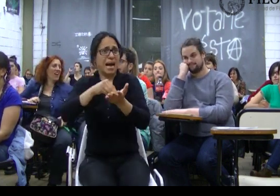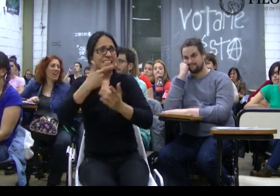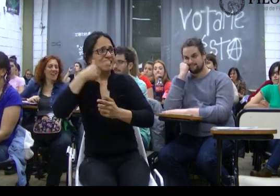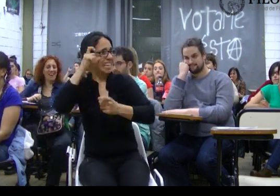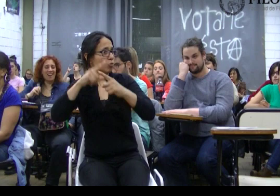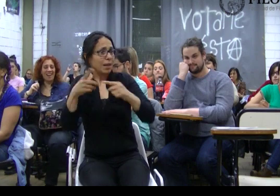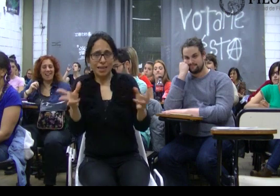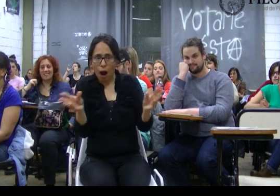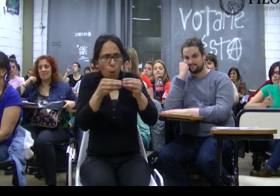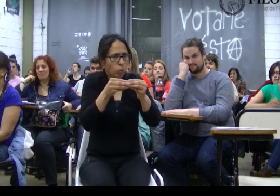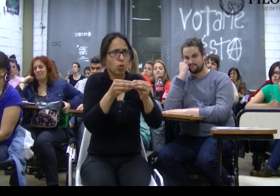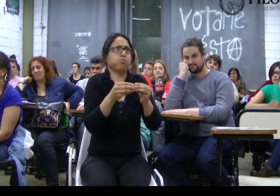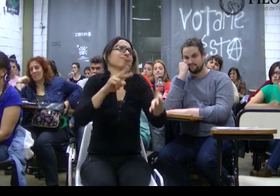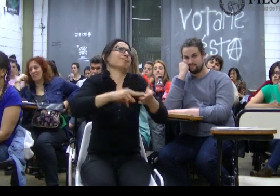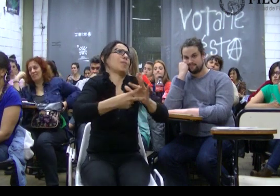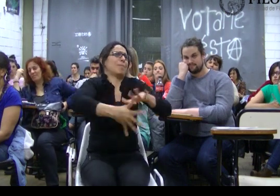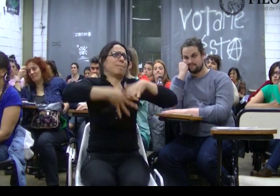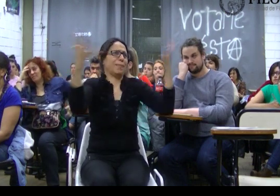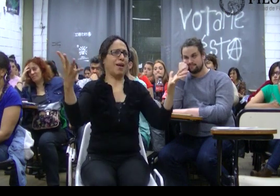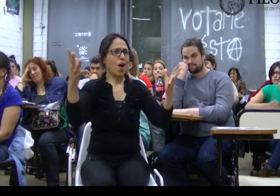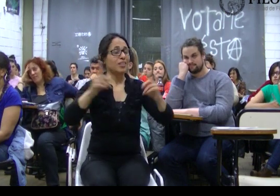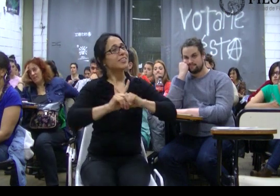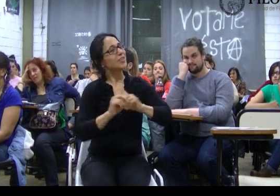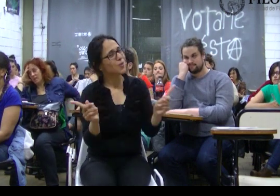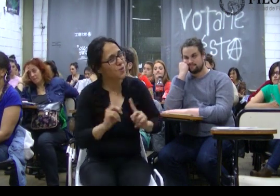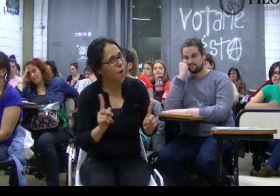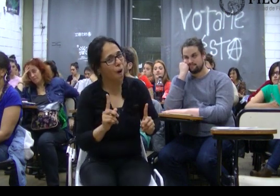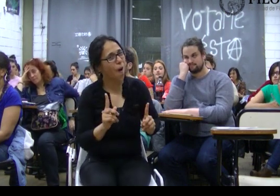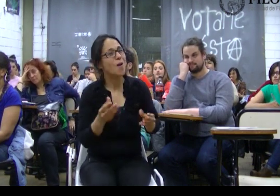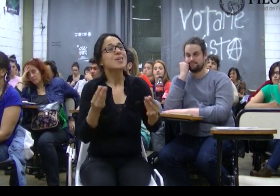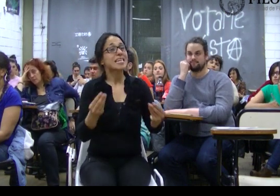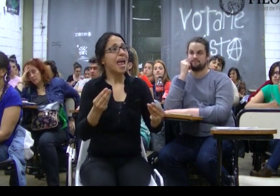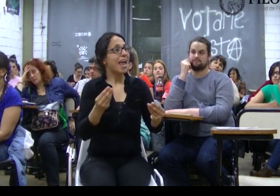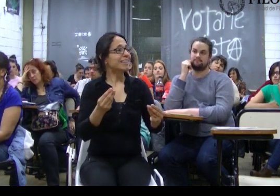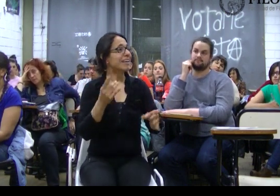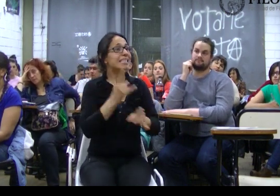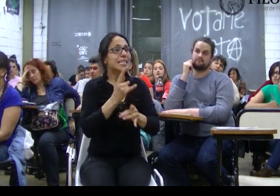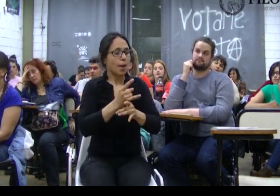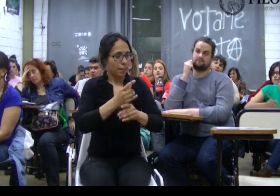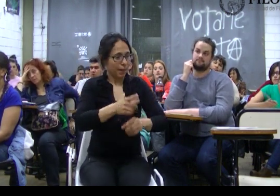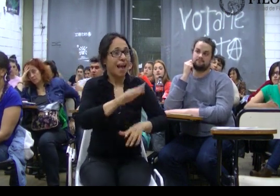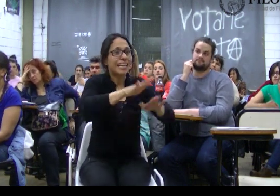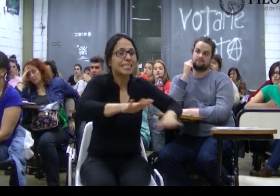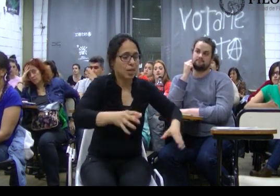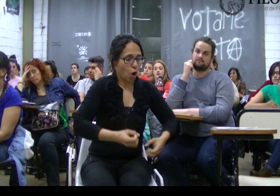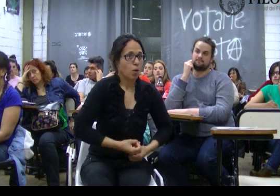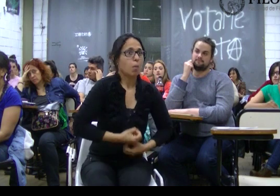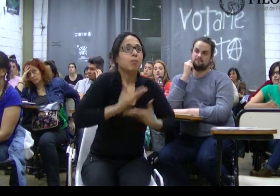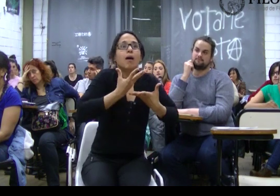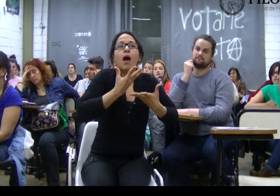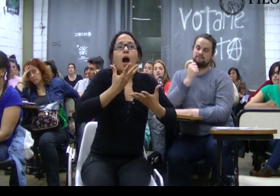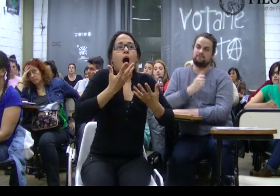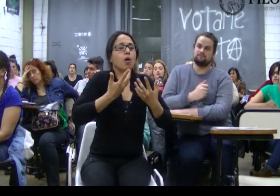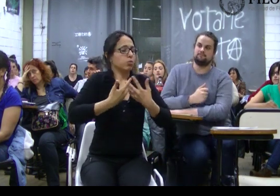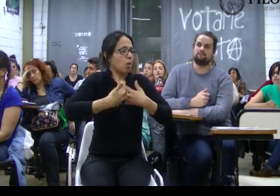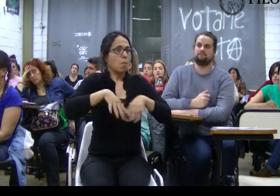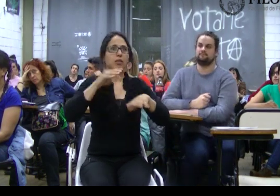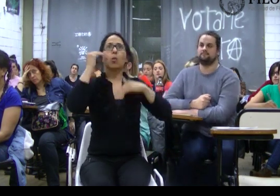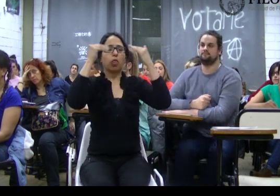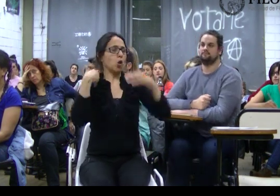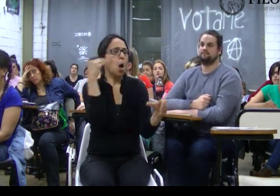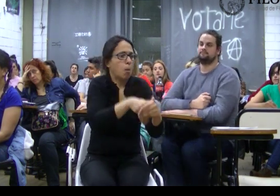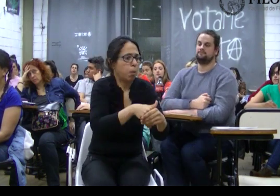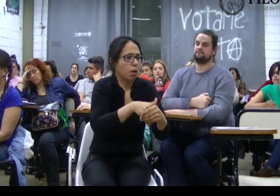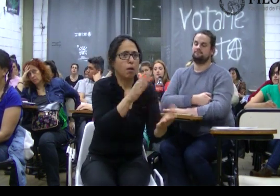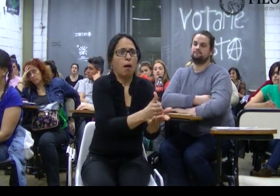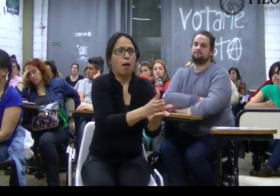problema es que, ante la expresión de eso, intervenimos punitivamente y intervenimos compulsivamente. Entonces,